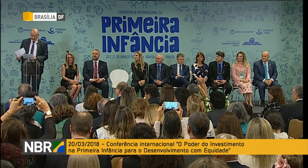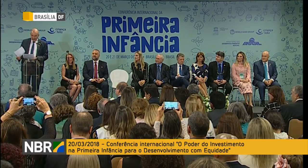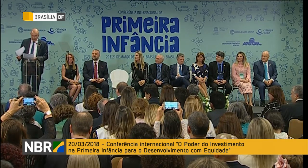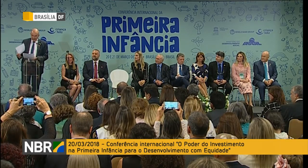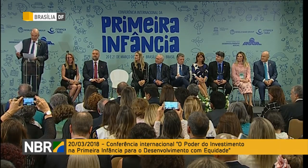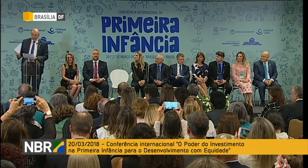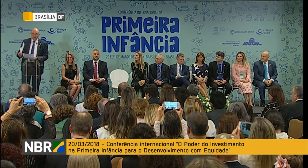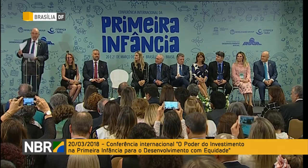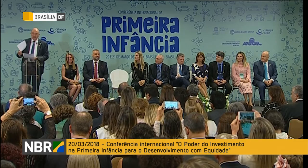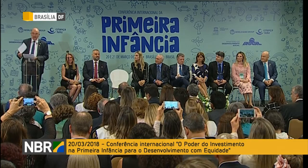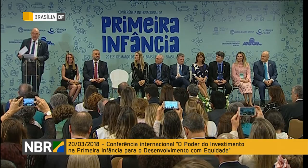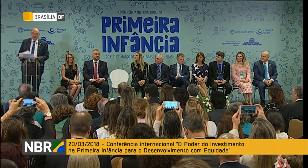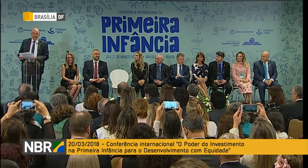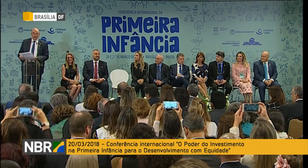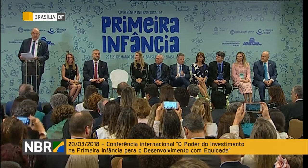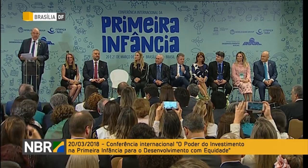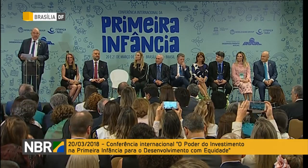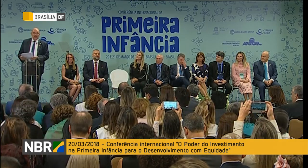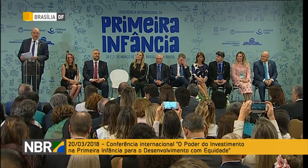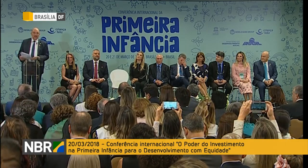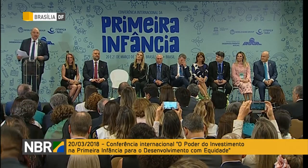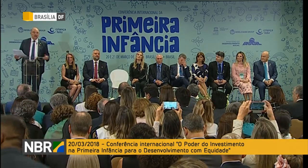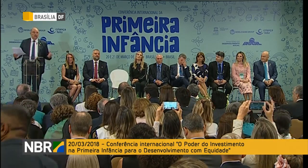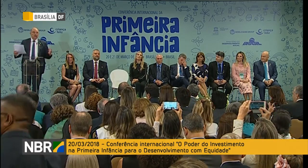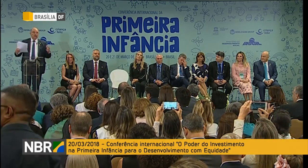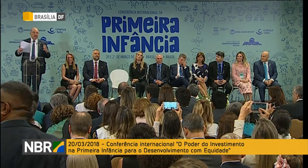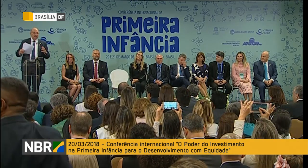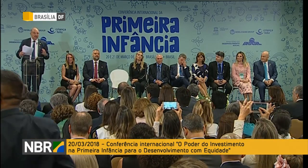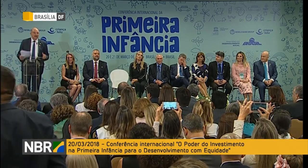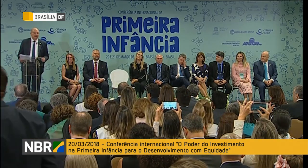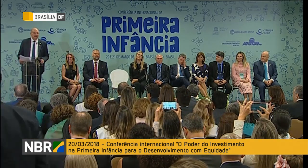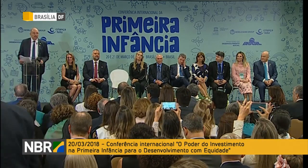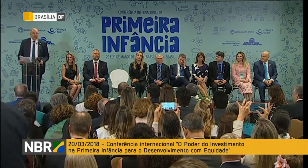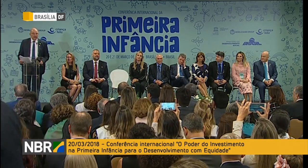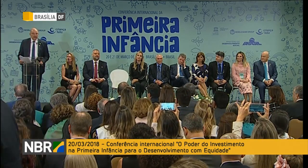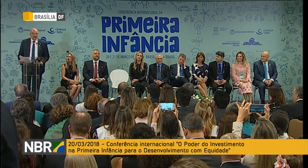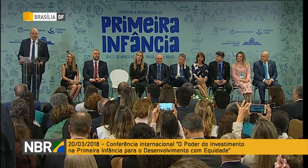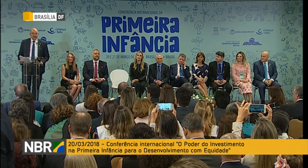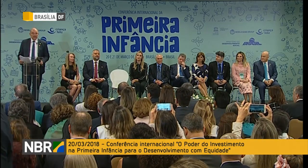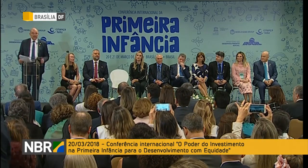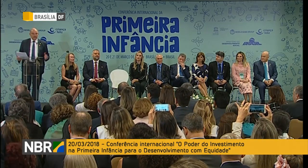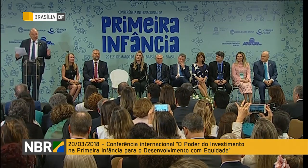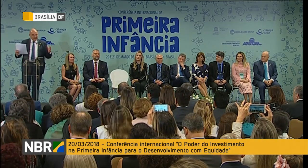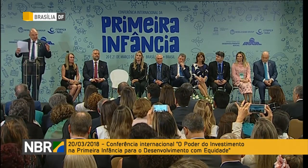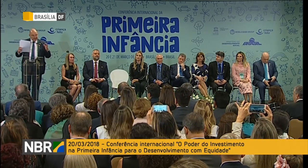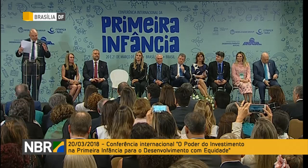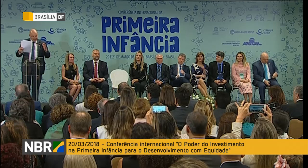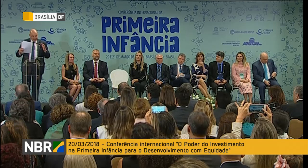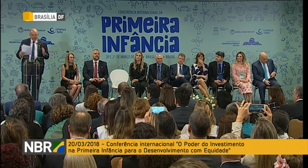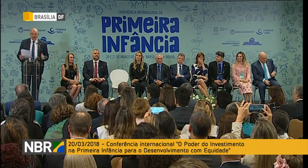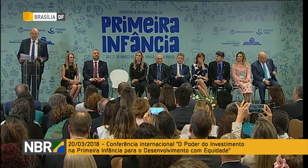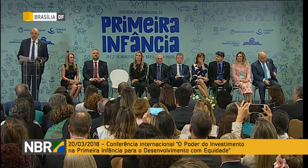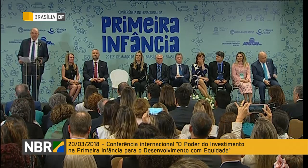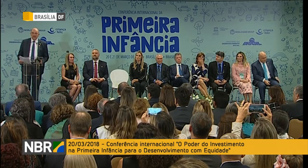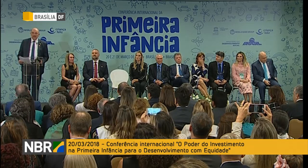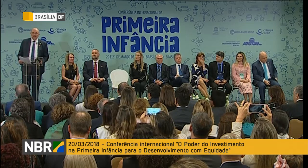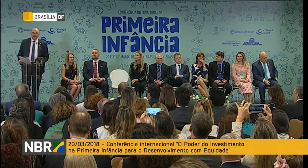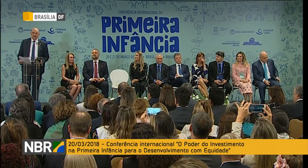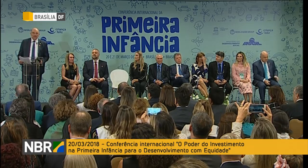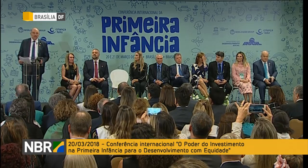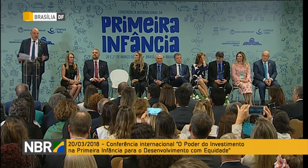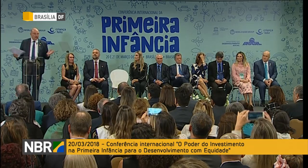ministros, sem o compromisso deles com o programa, com o Comitê da Primeira Infância, que funciona integrando